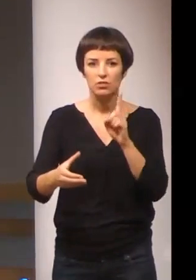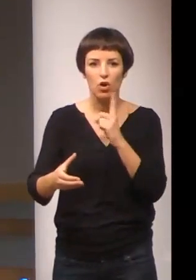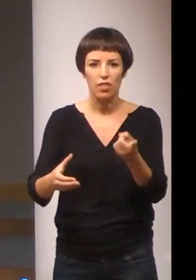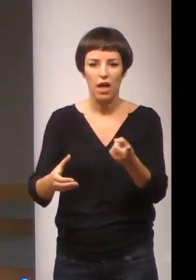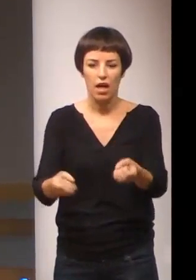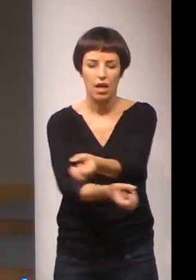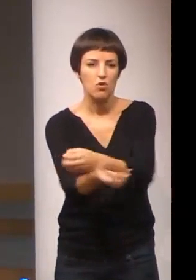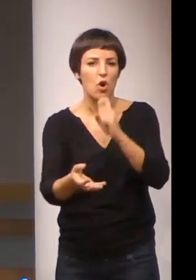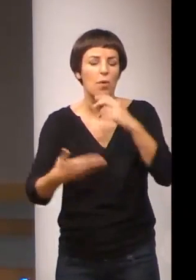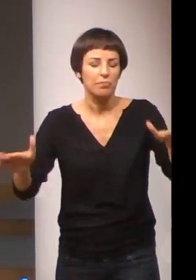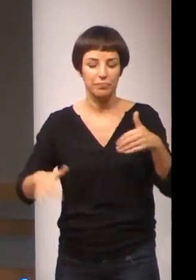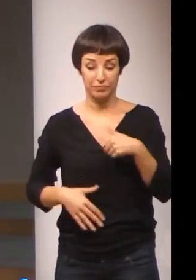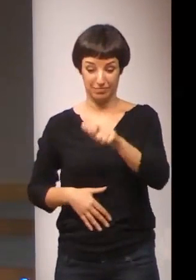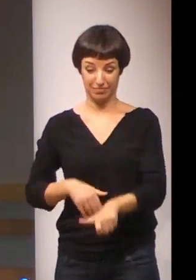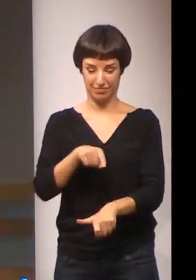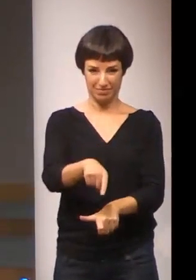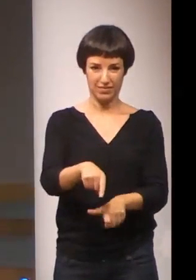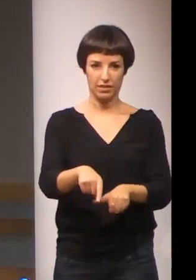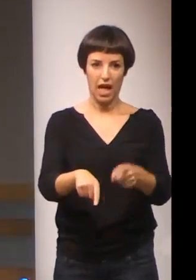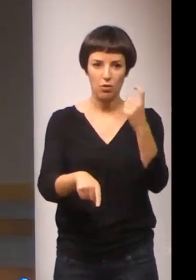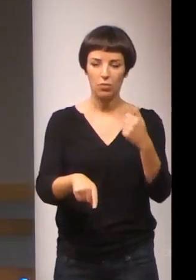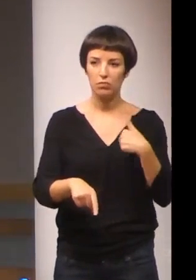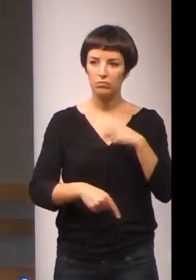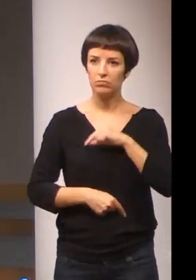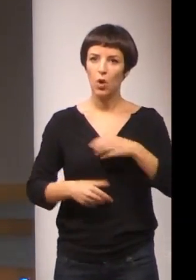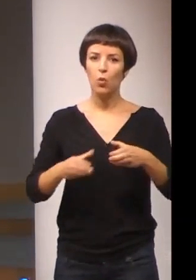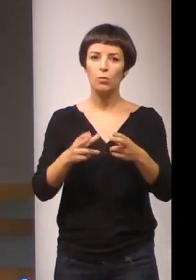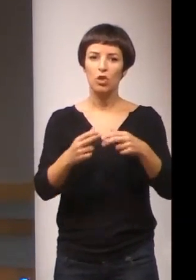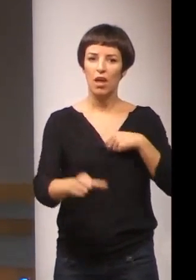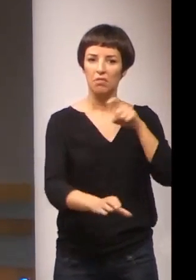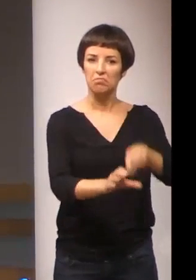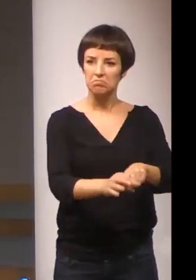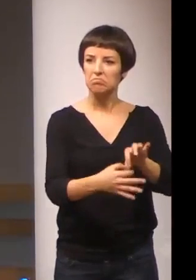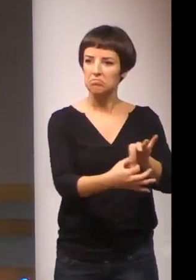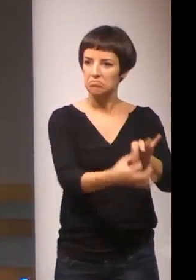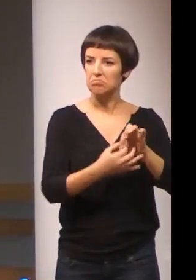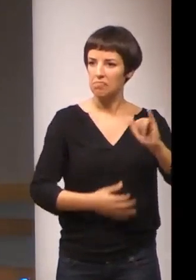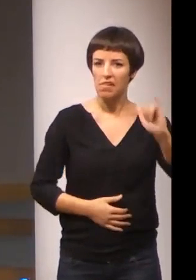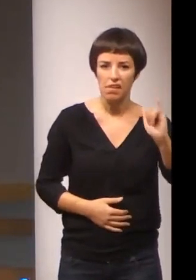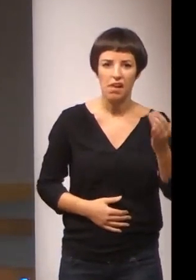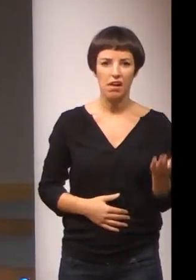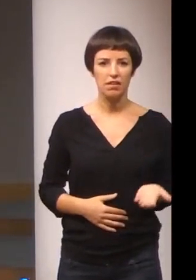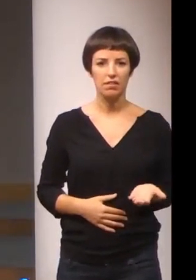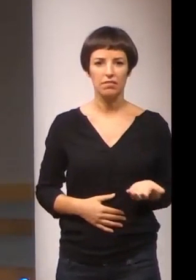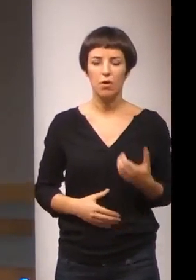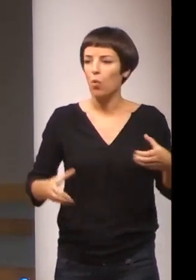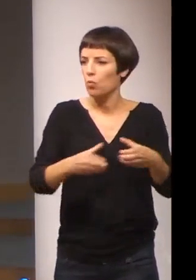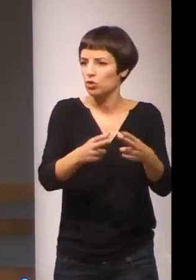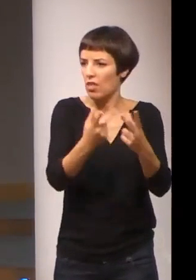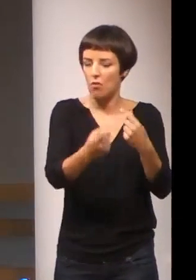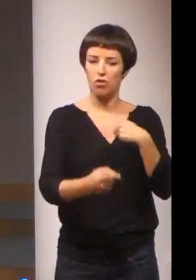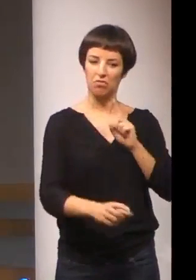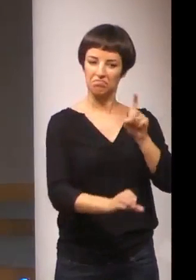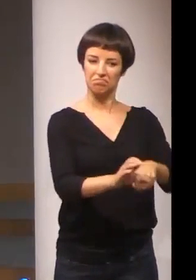que se sientan parte de un grupo social, de un determinado grupo social,